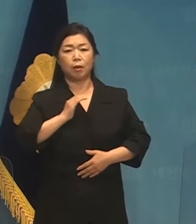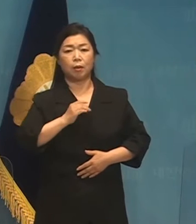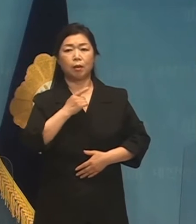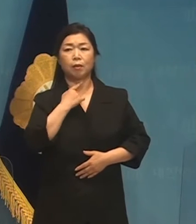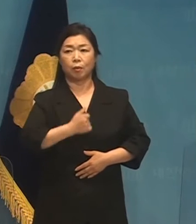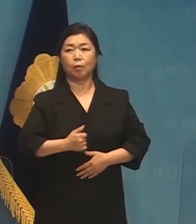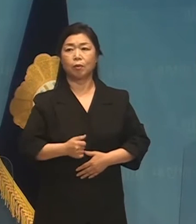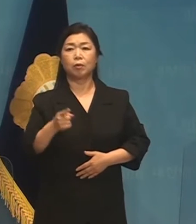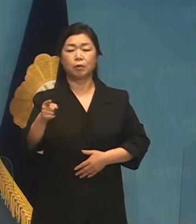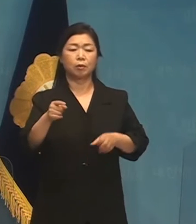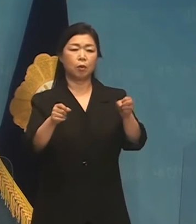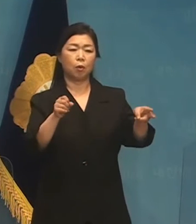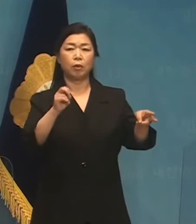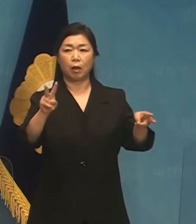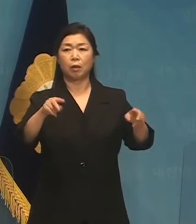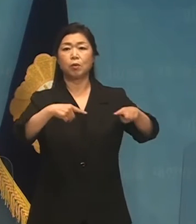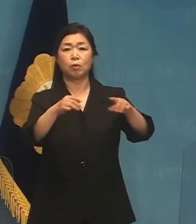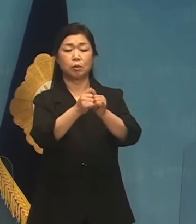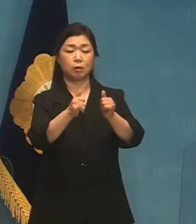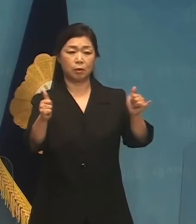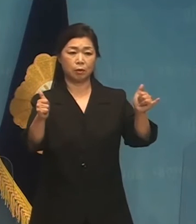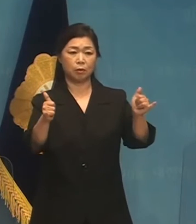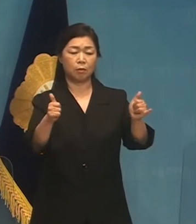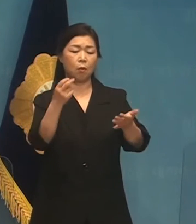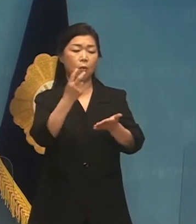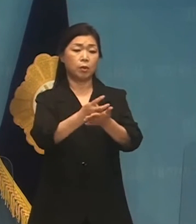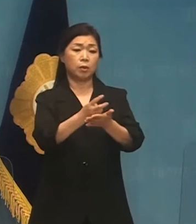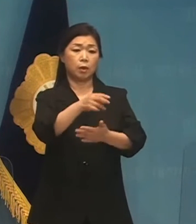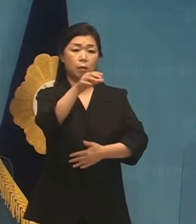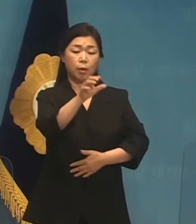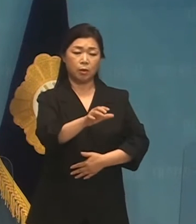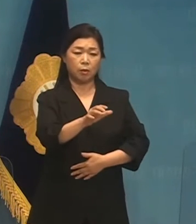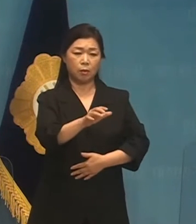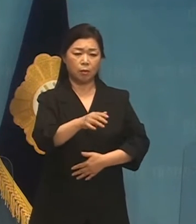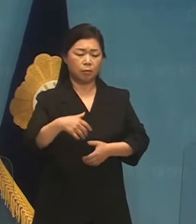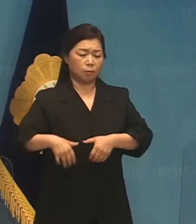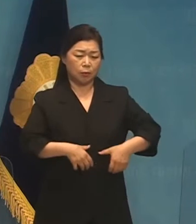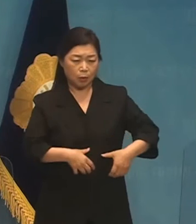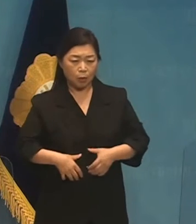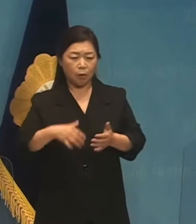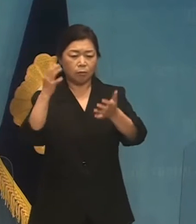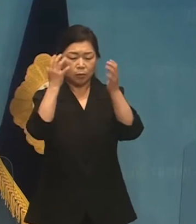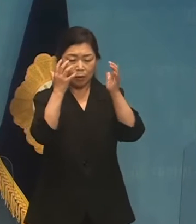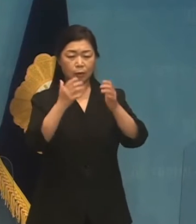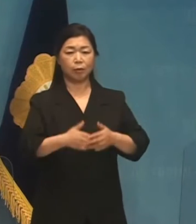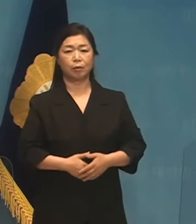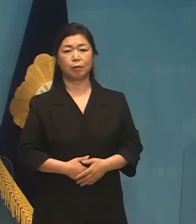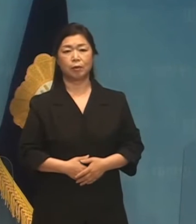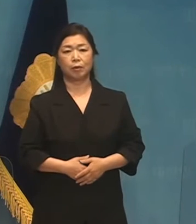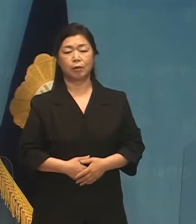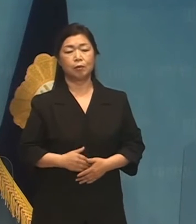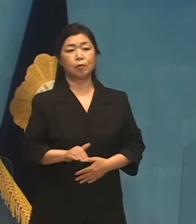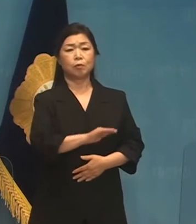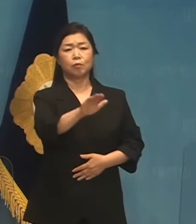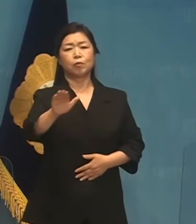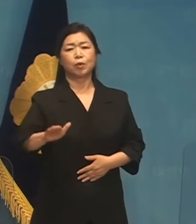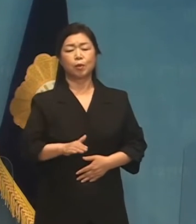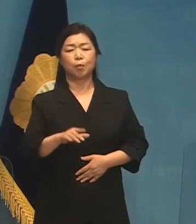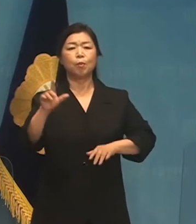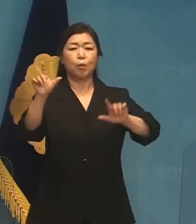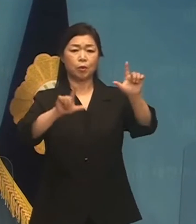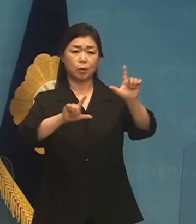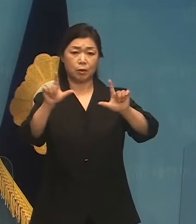양당의 정치인들, 그리고 원칙 앞에 흔들리고 당황하지 못했던 우리들에게